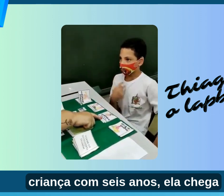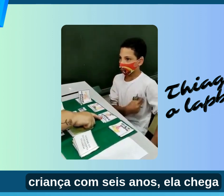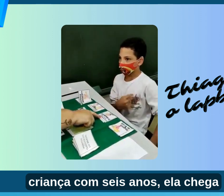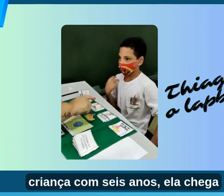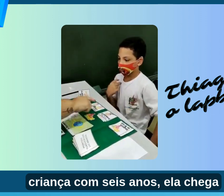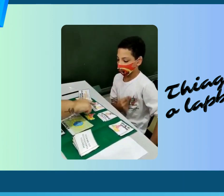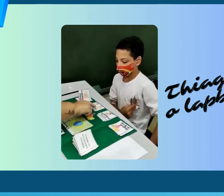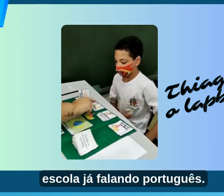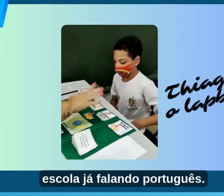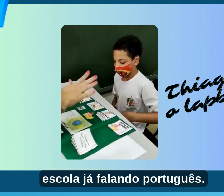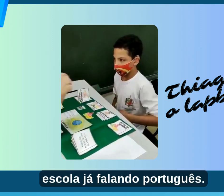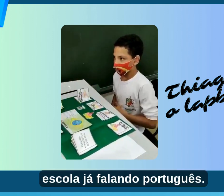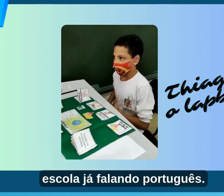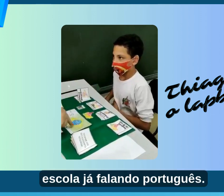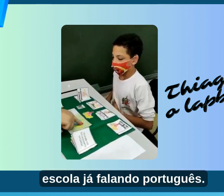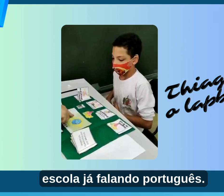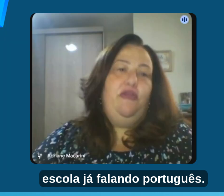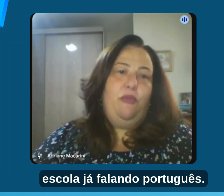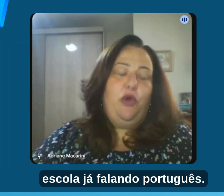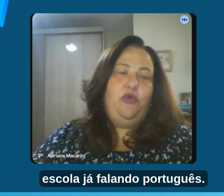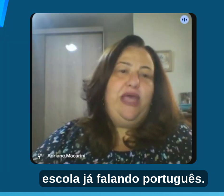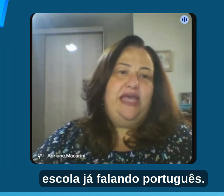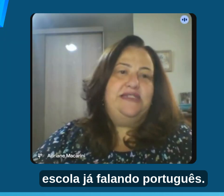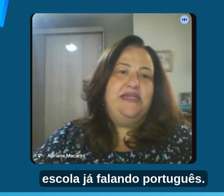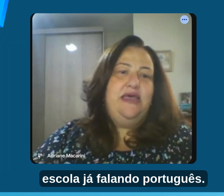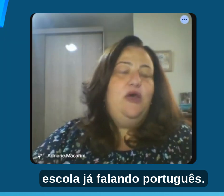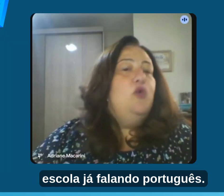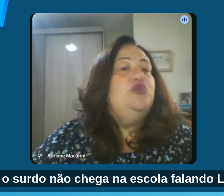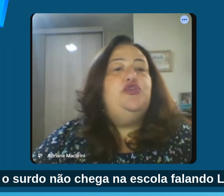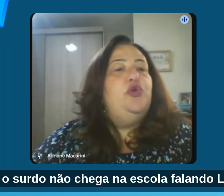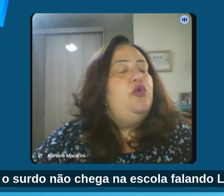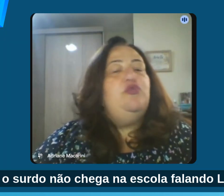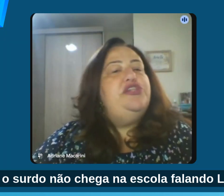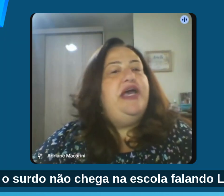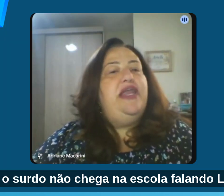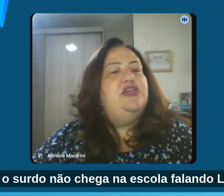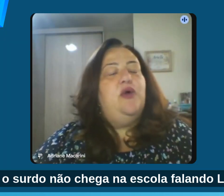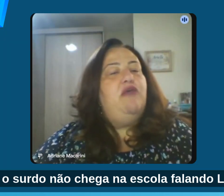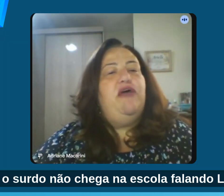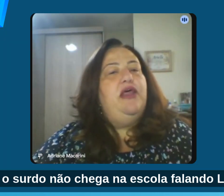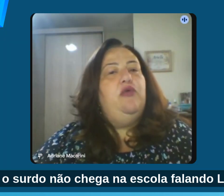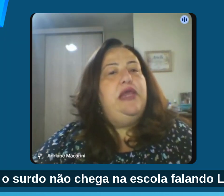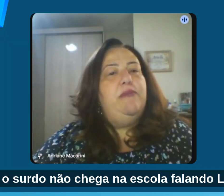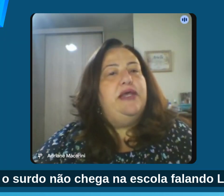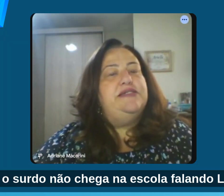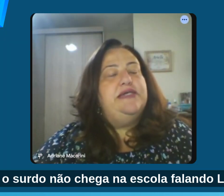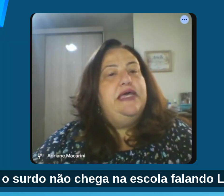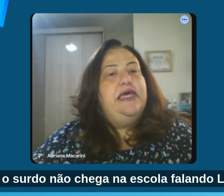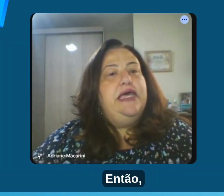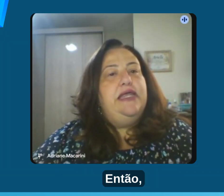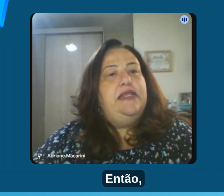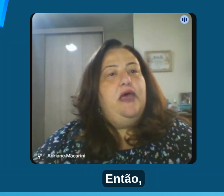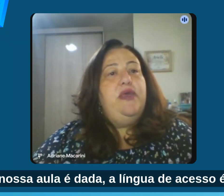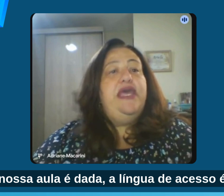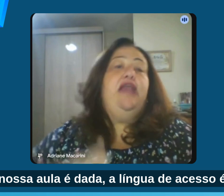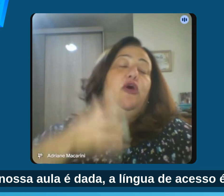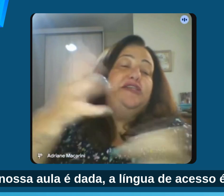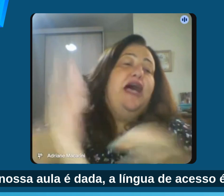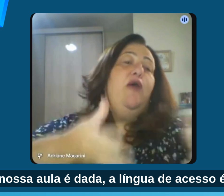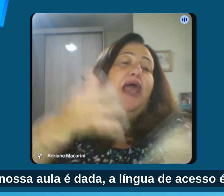ela chega na escola já falando português. O surdo não chega na escola falando Libras. Então, e a nossa aula é